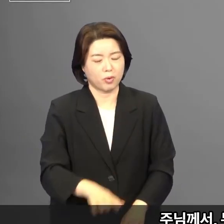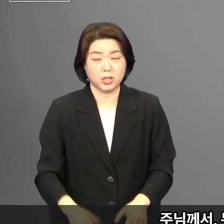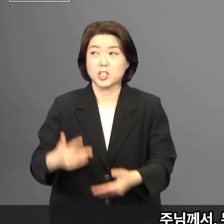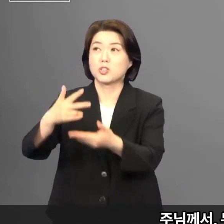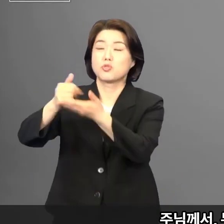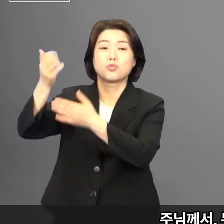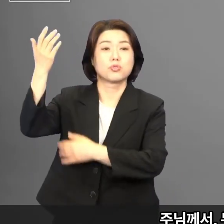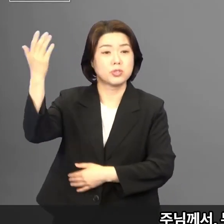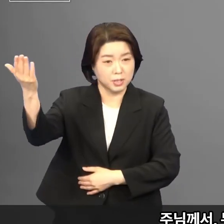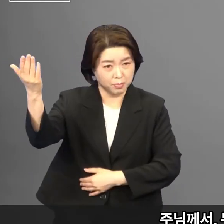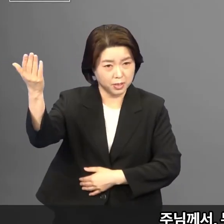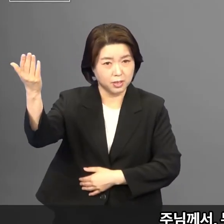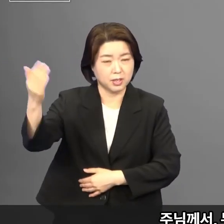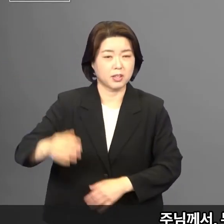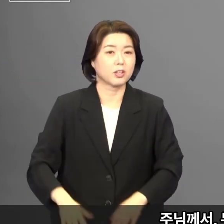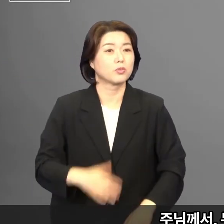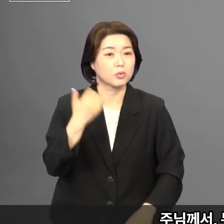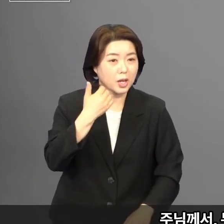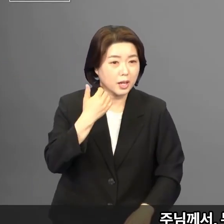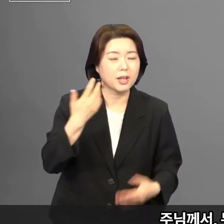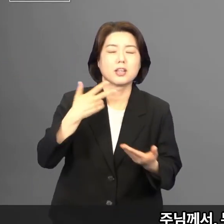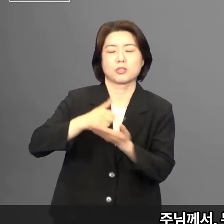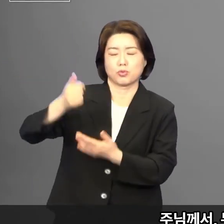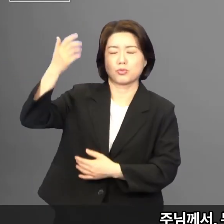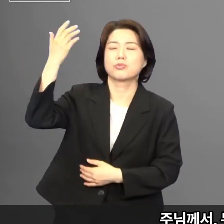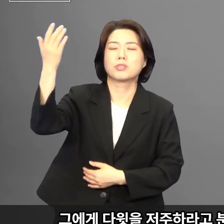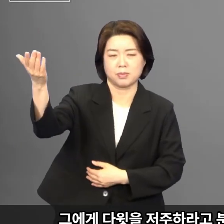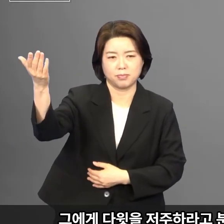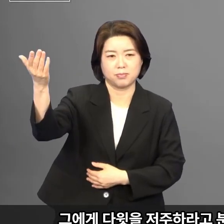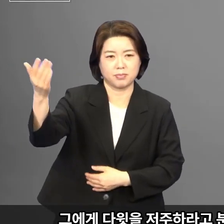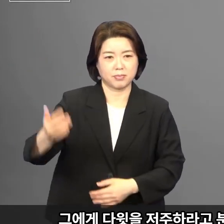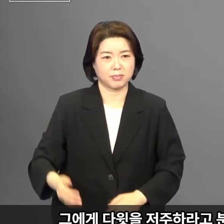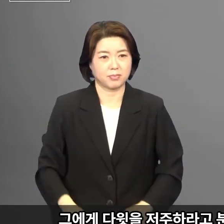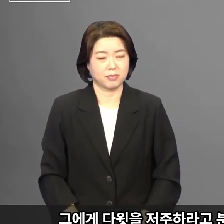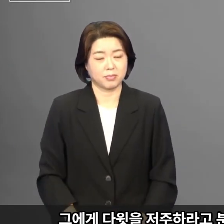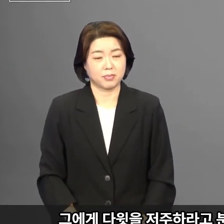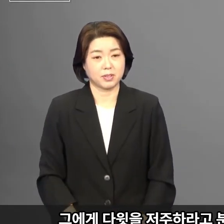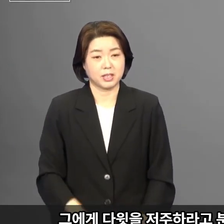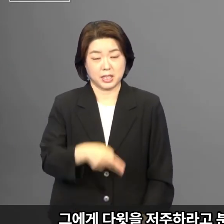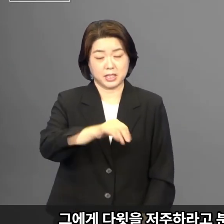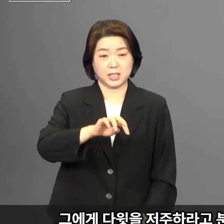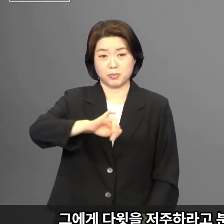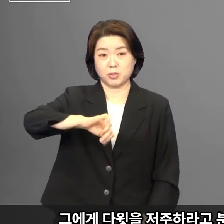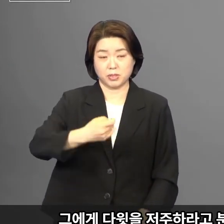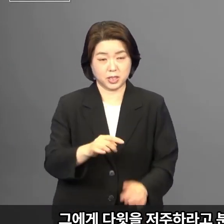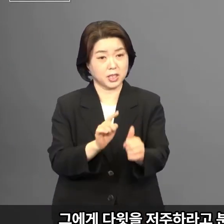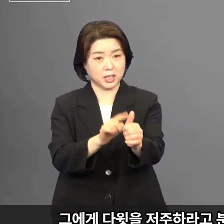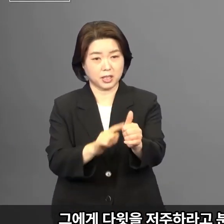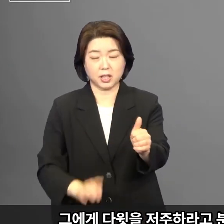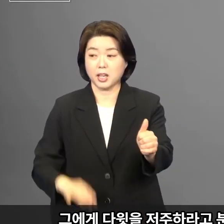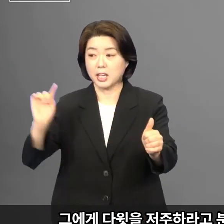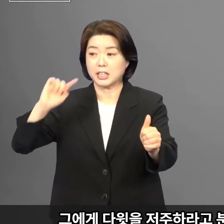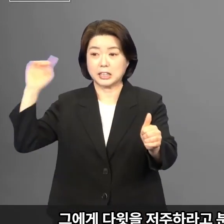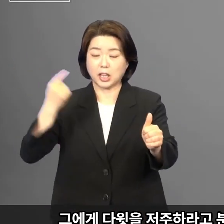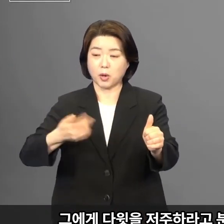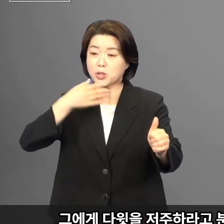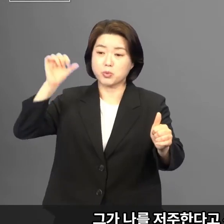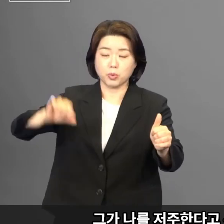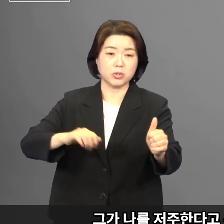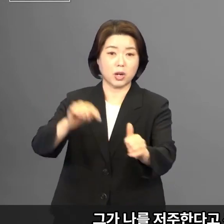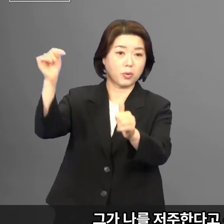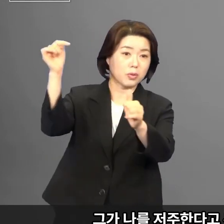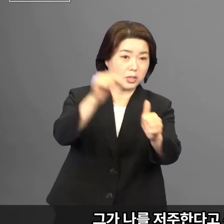주님께서, 누가요? 주님께서 그에게 다윗을 저주하라고 분부하셔서 그가 저주하는